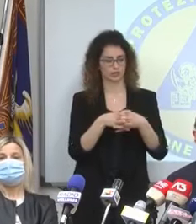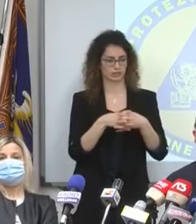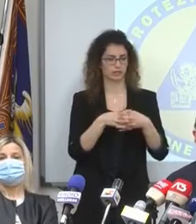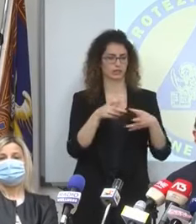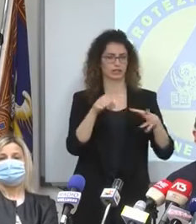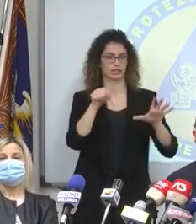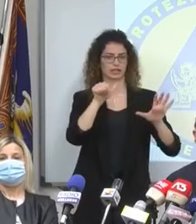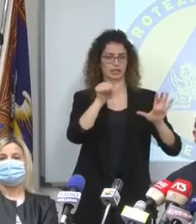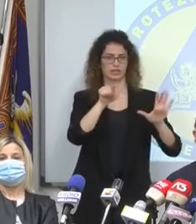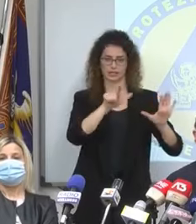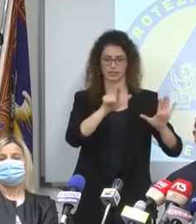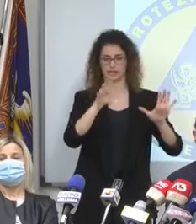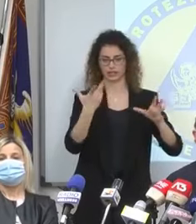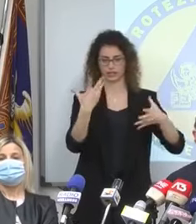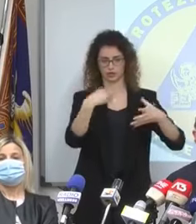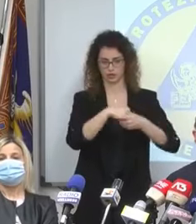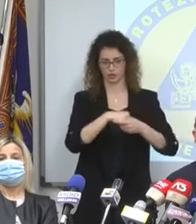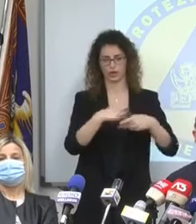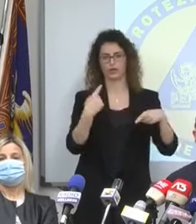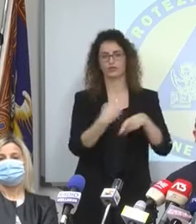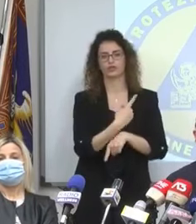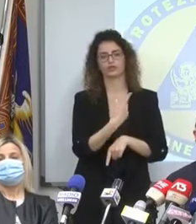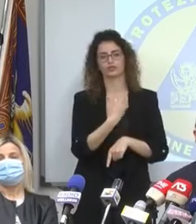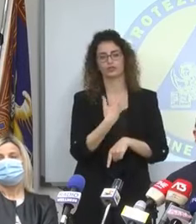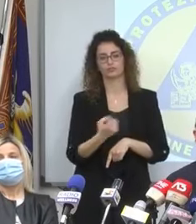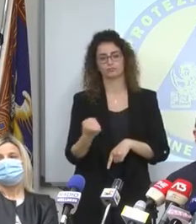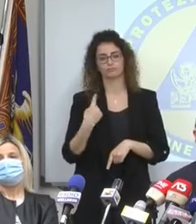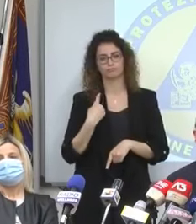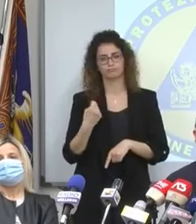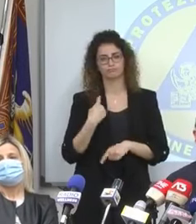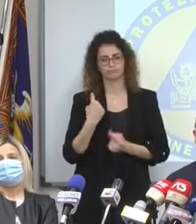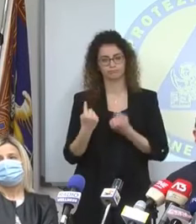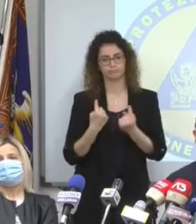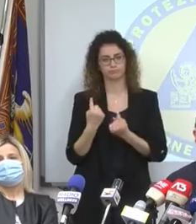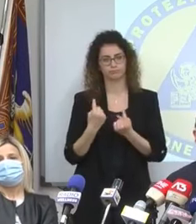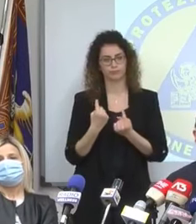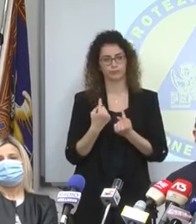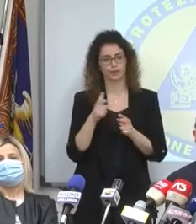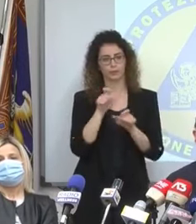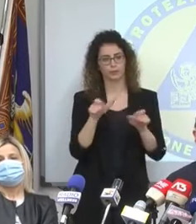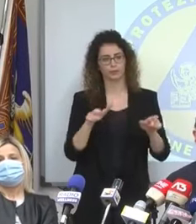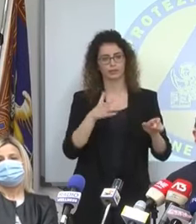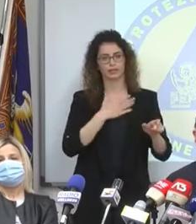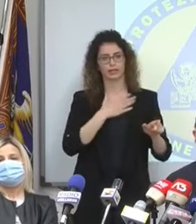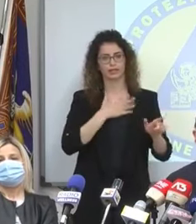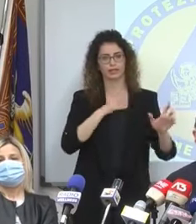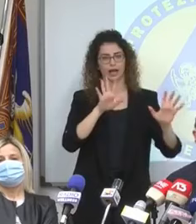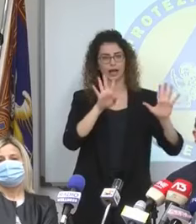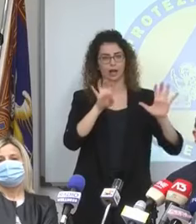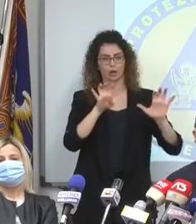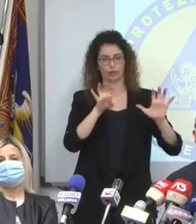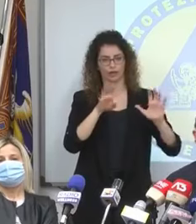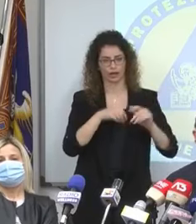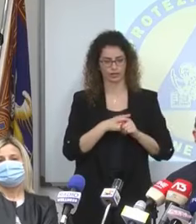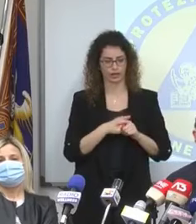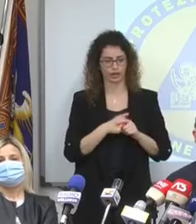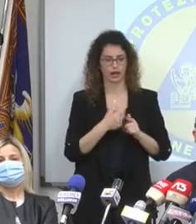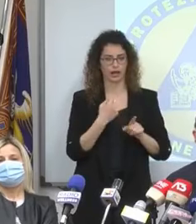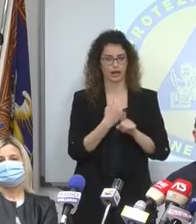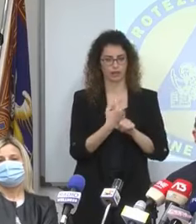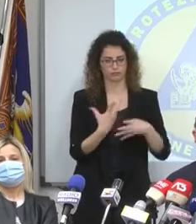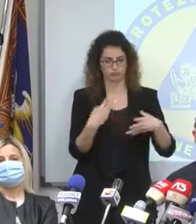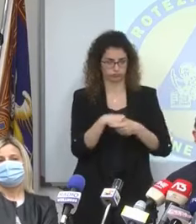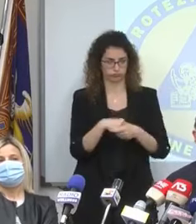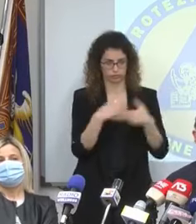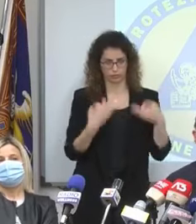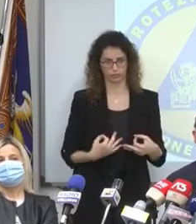under 75, però invece io ho segnalato dei casi di novantenni, per cui dovrebbero essere assegnati